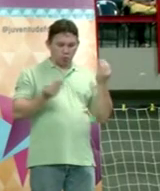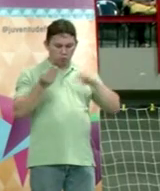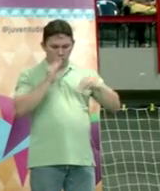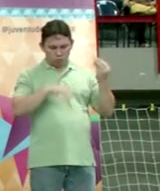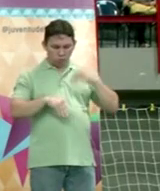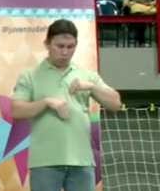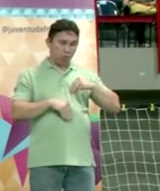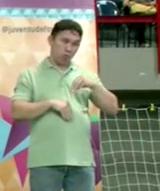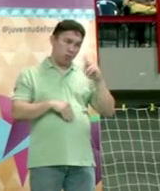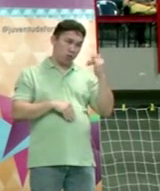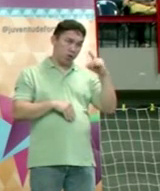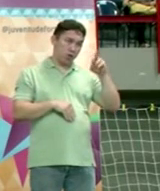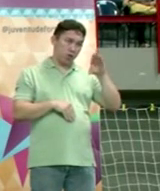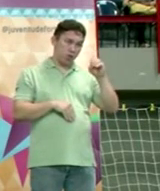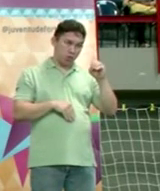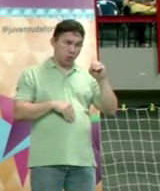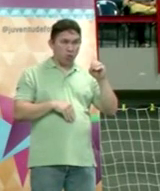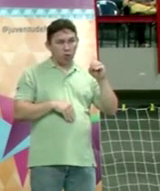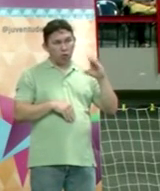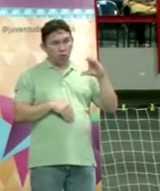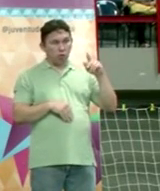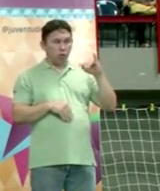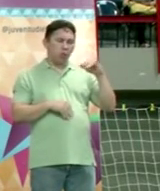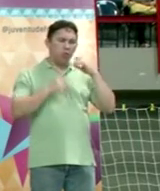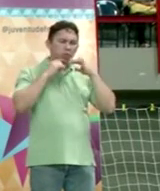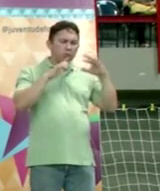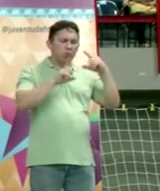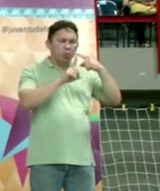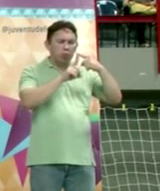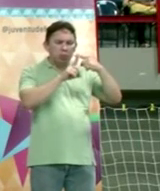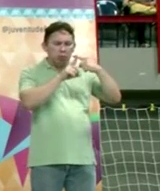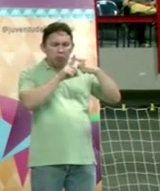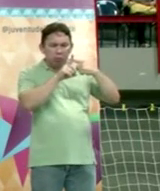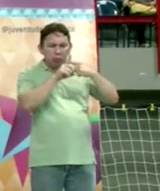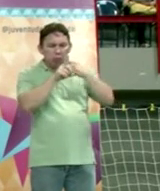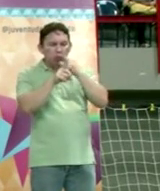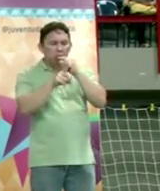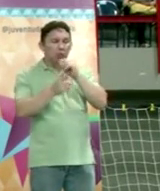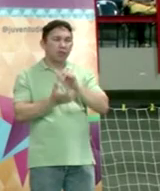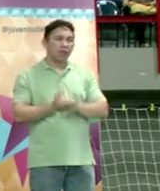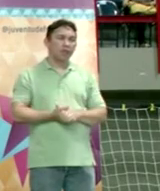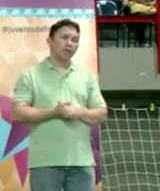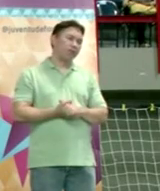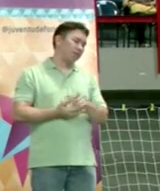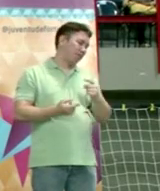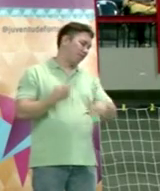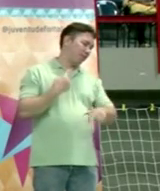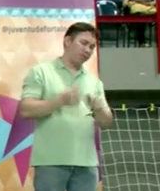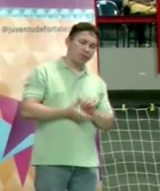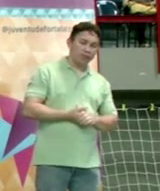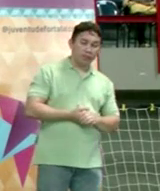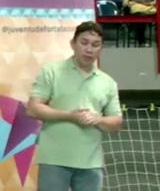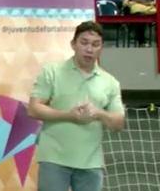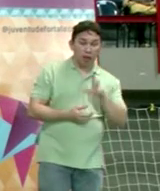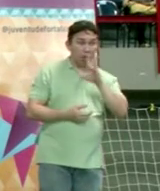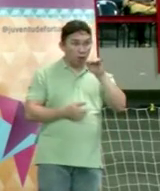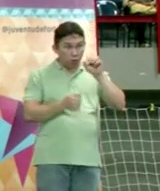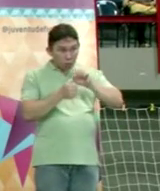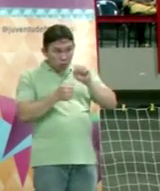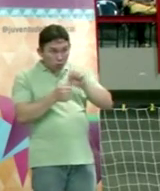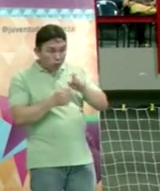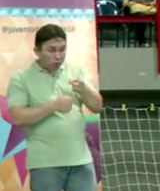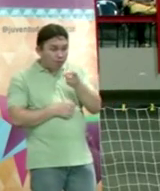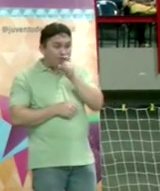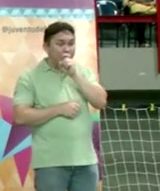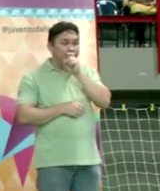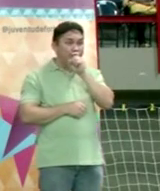substâncias higroscópicas que diminuem naturalmente a temperatura da água. Falso. O que faz